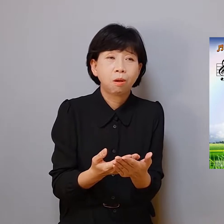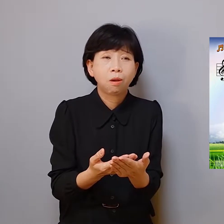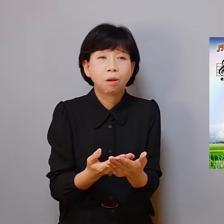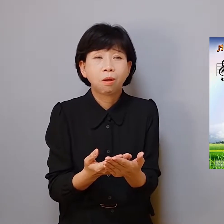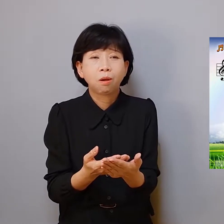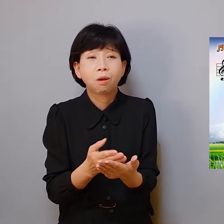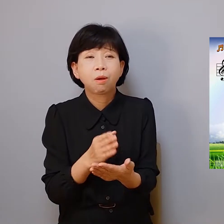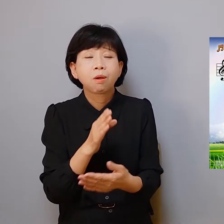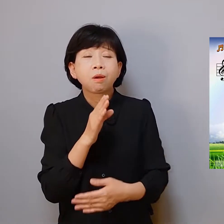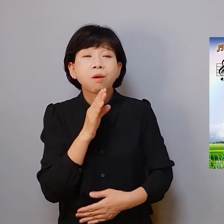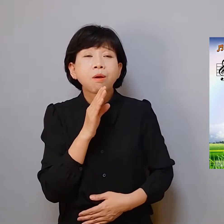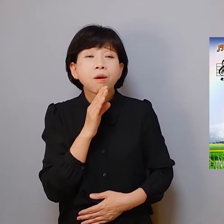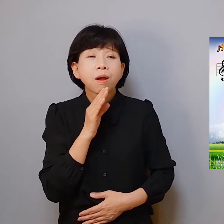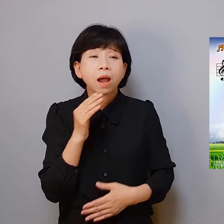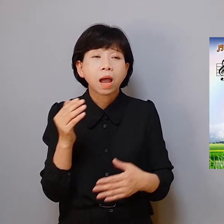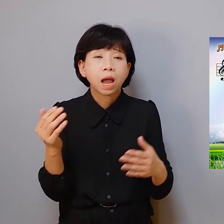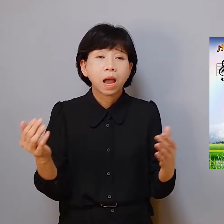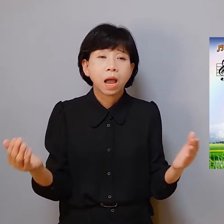하옵소서.